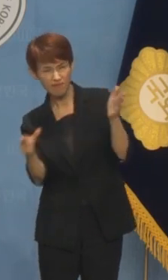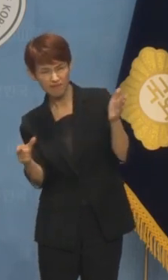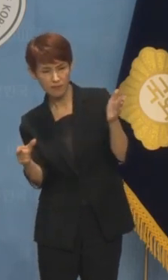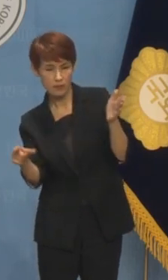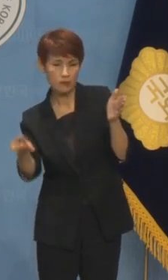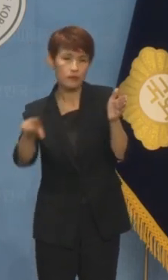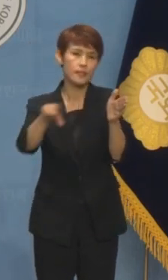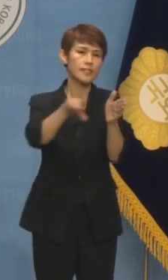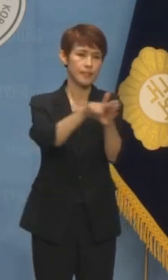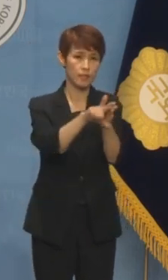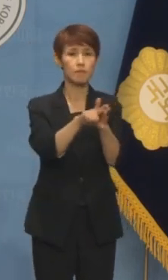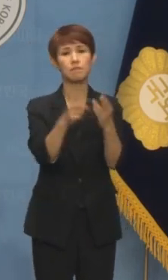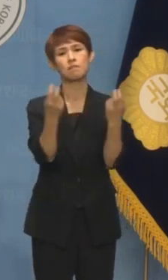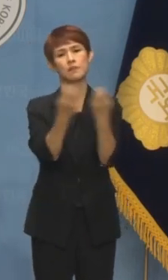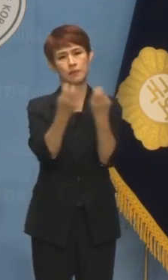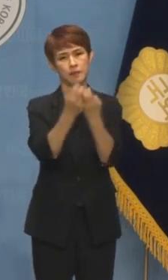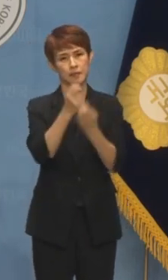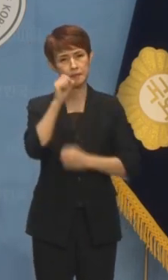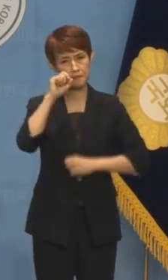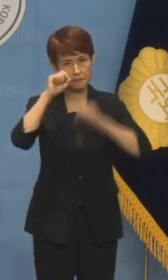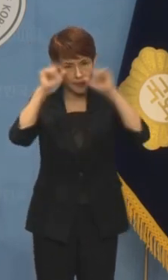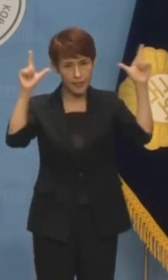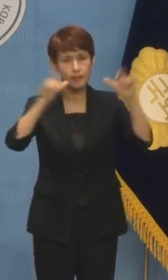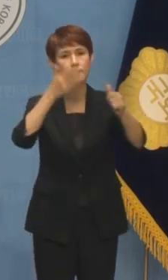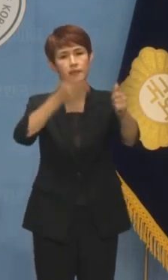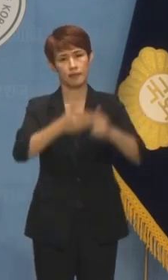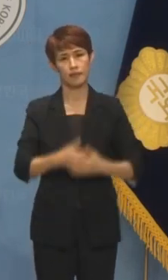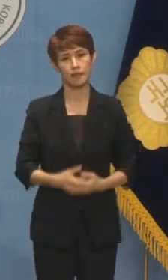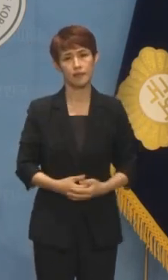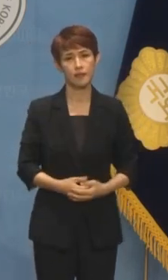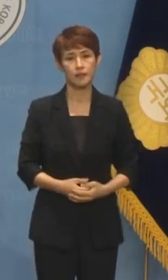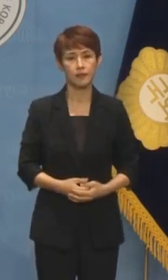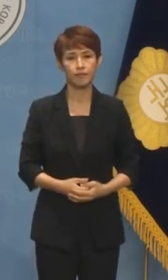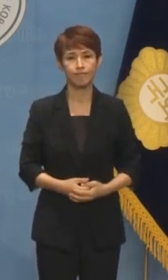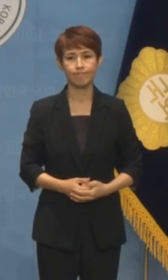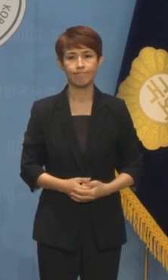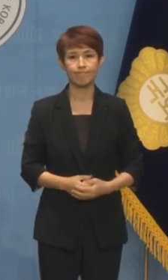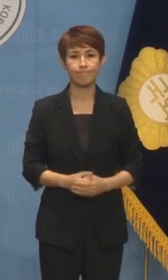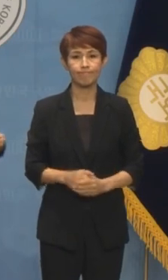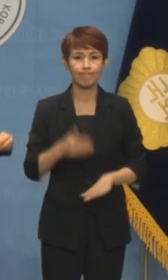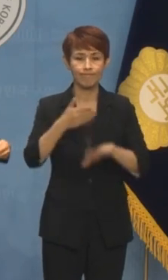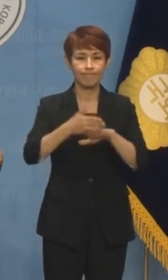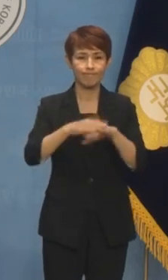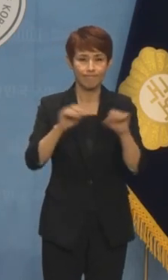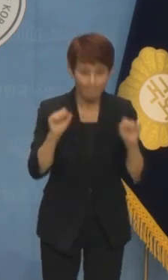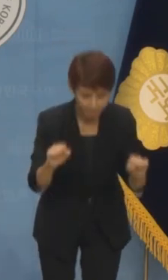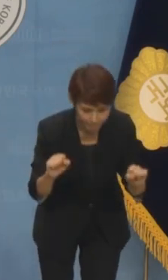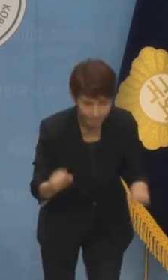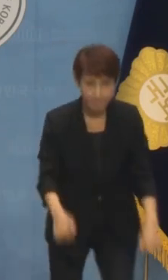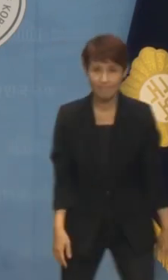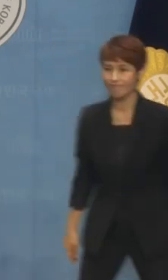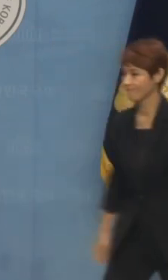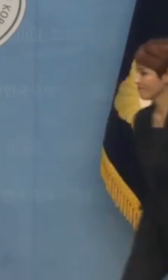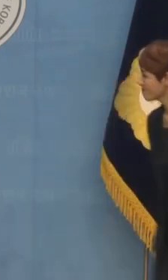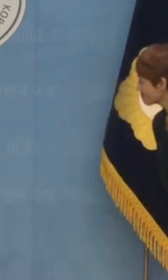되찾을 유일한 길임을 깨닫기 바랍니다. 네, 감사합니다.